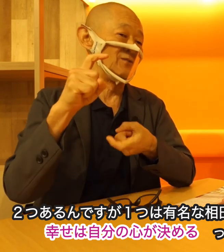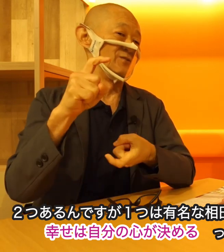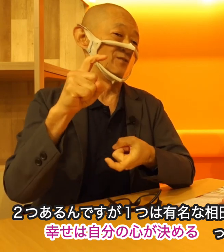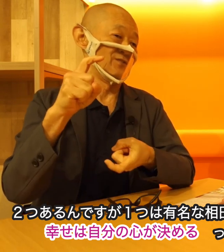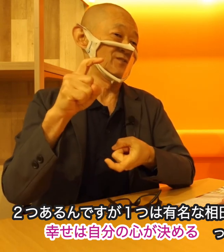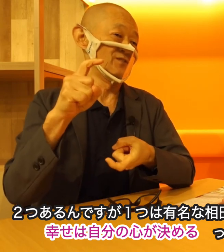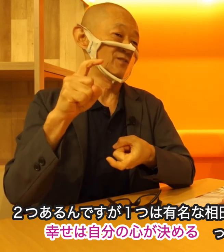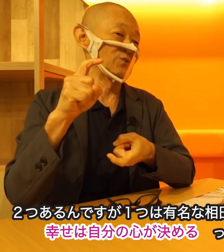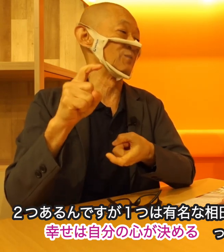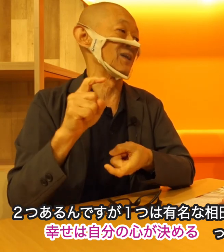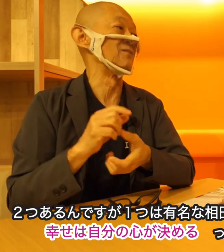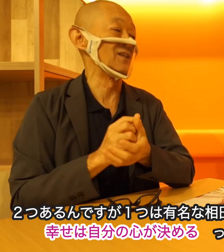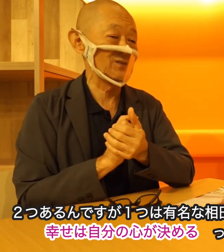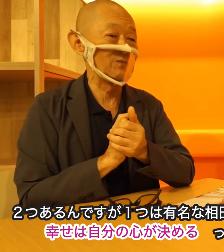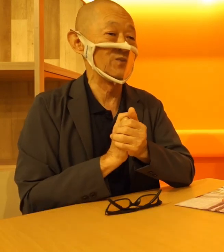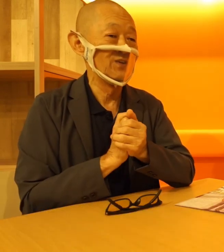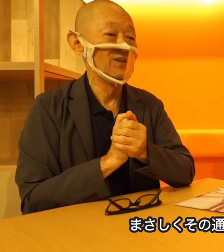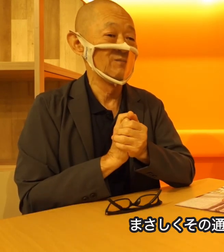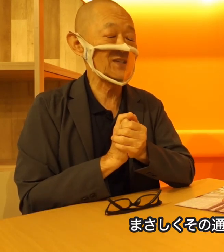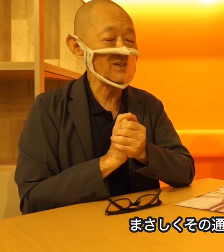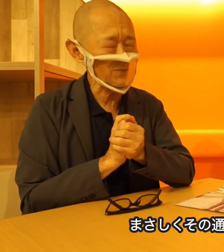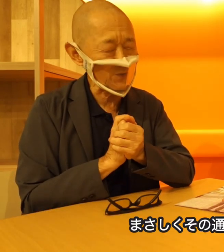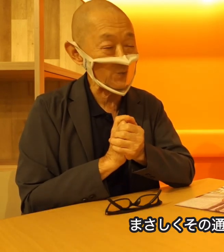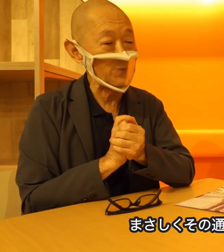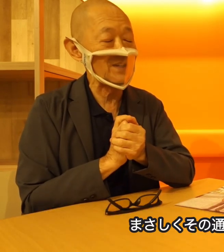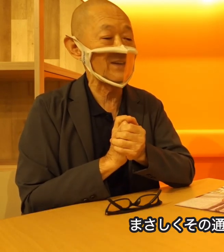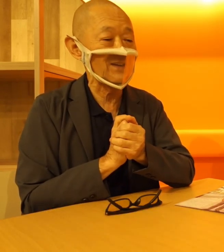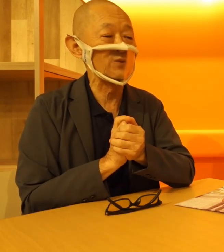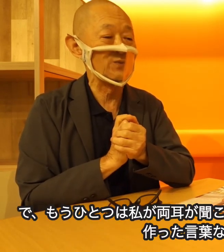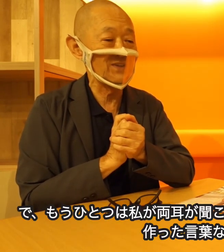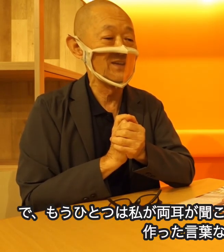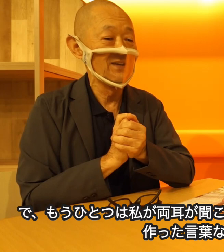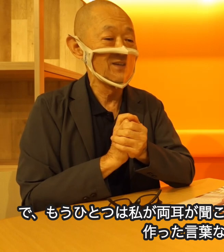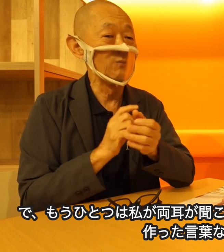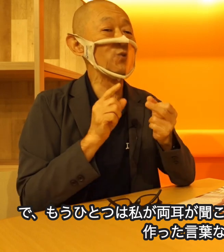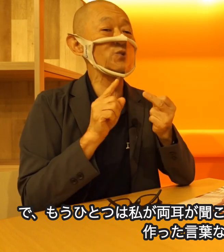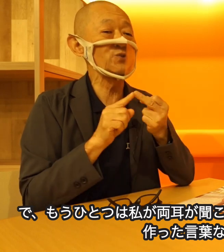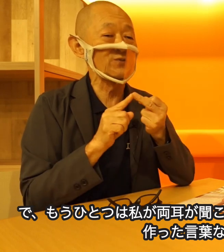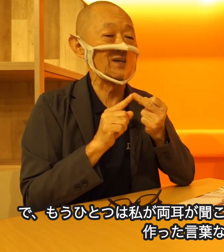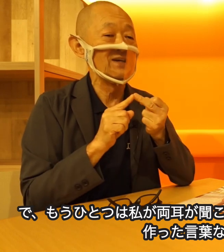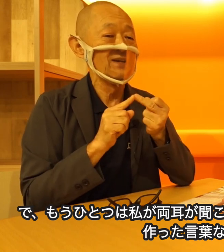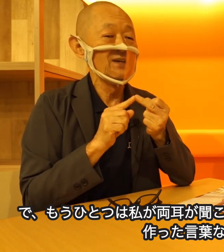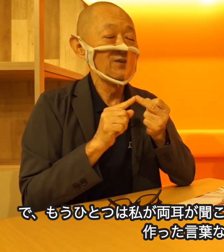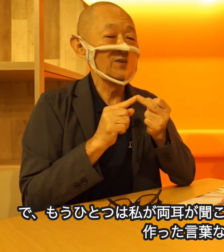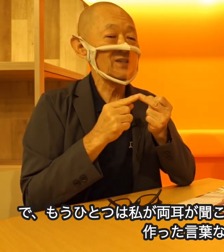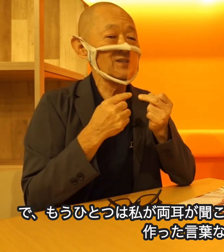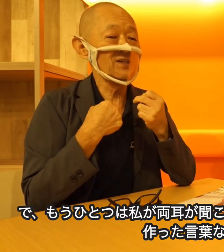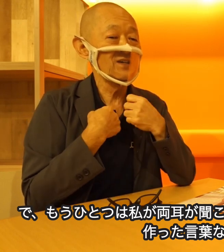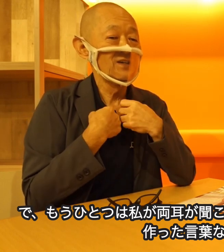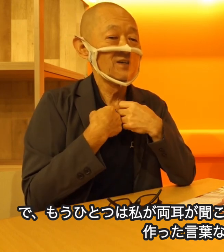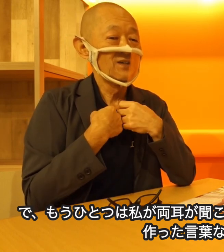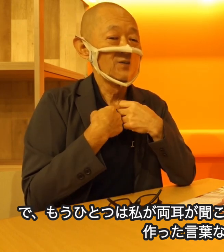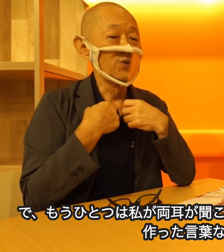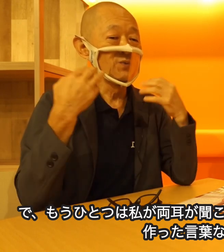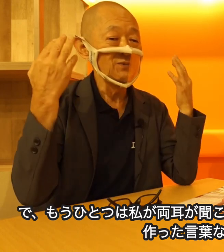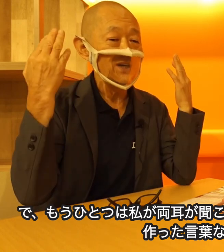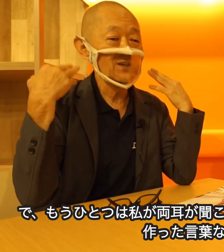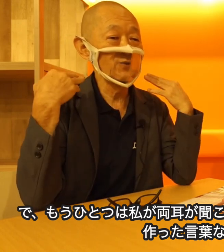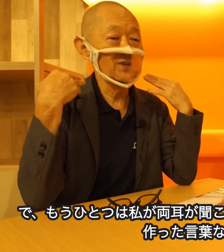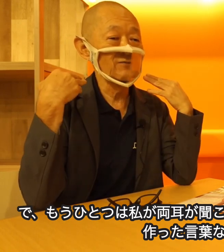う言葉があるんですけども、まさしくその通りだなと思って、もう一つは私が両耳が聞こえなくな